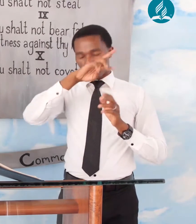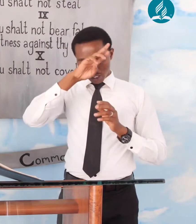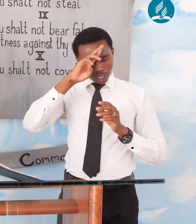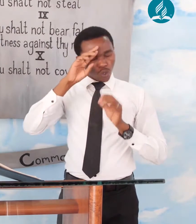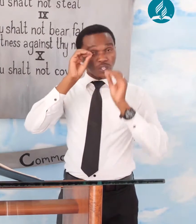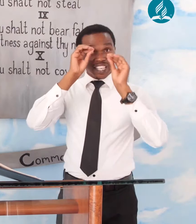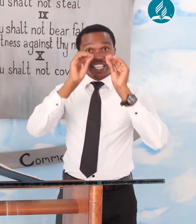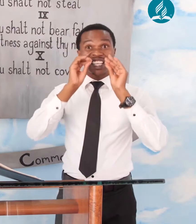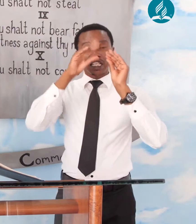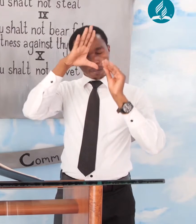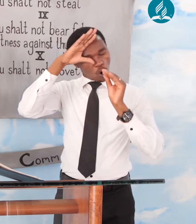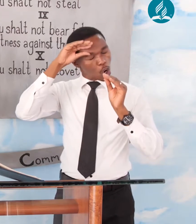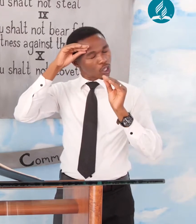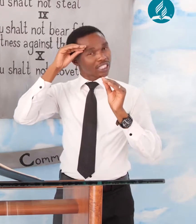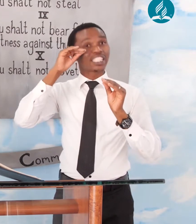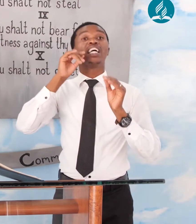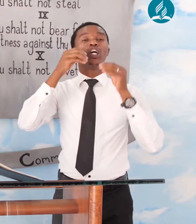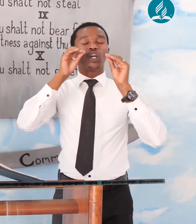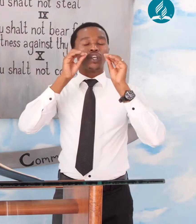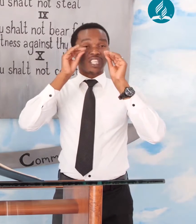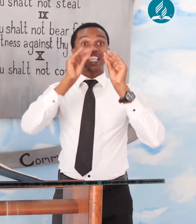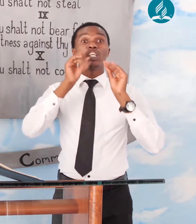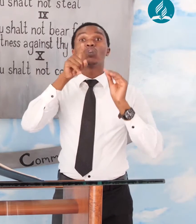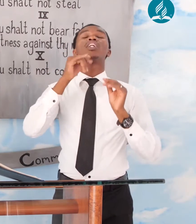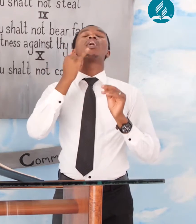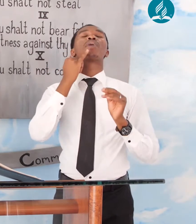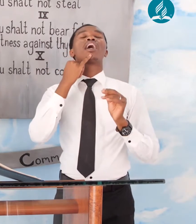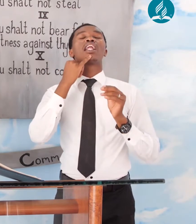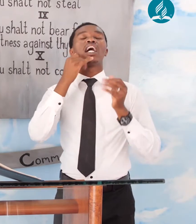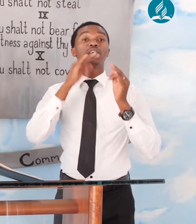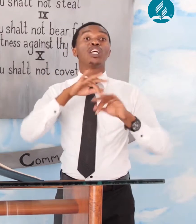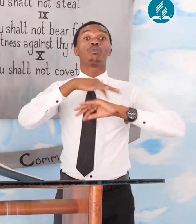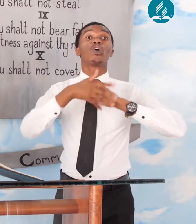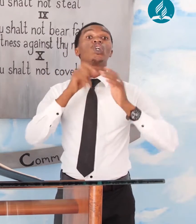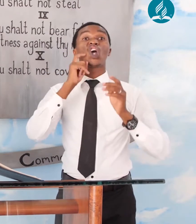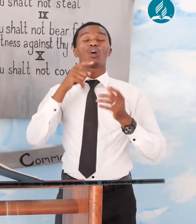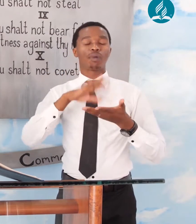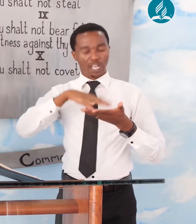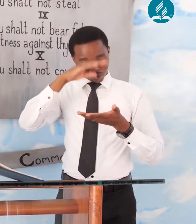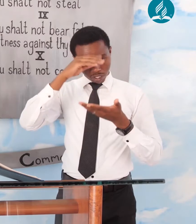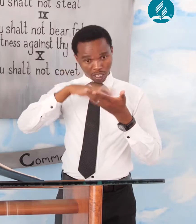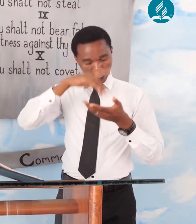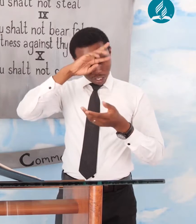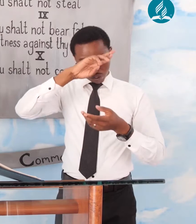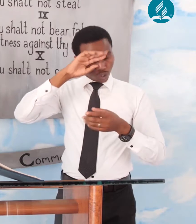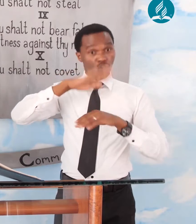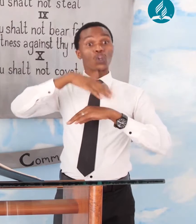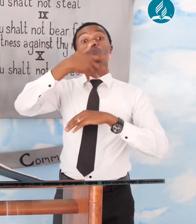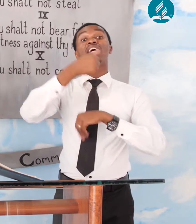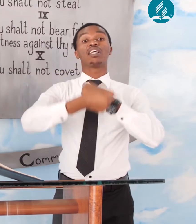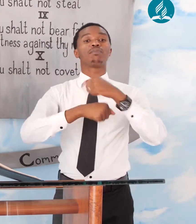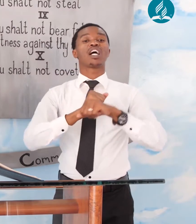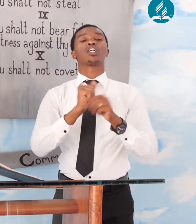ngo yigishe uriya mwana ibyo yagombaga kwiga ku buryo nyuma y'imyaka 12 yagiye kwa